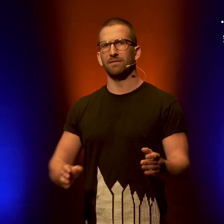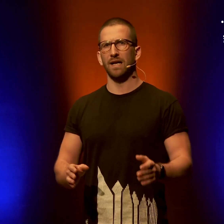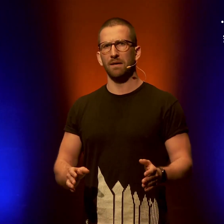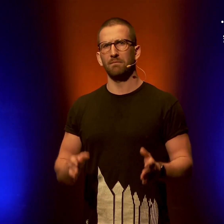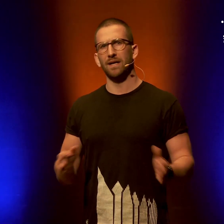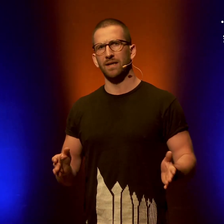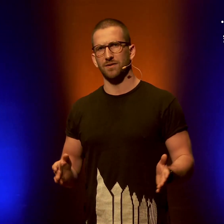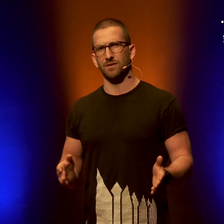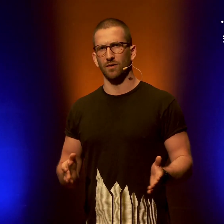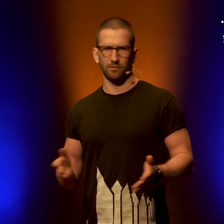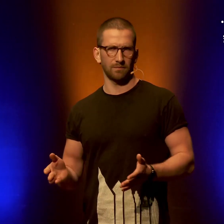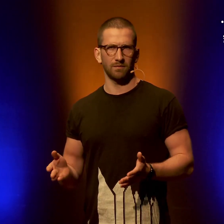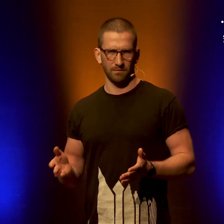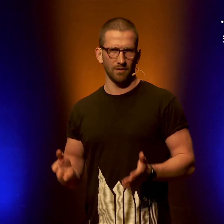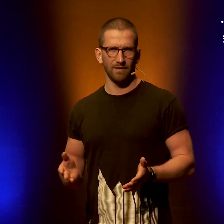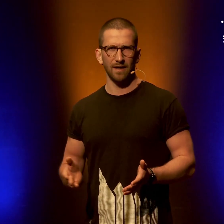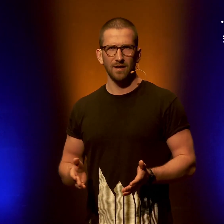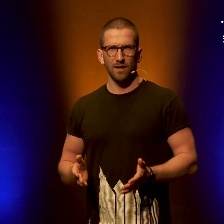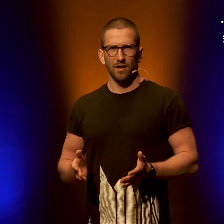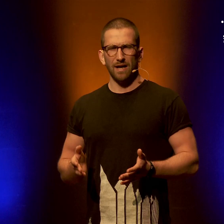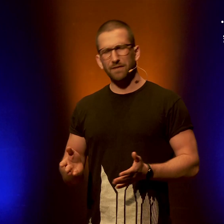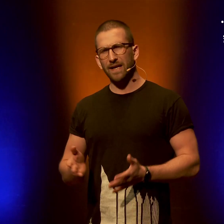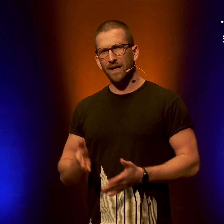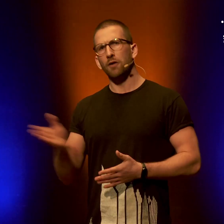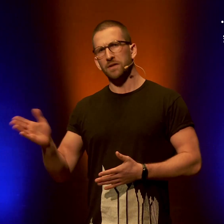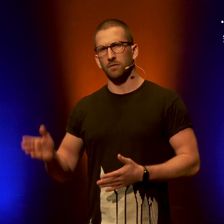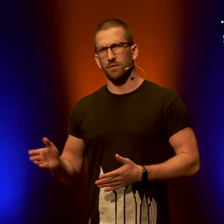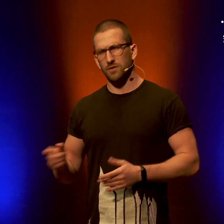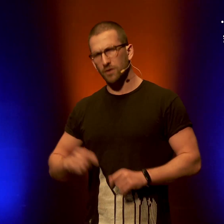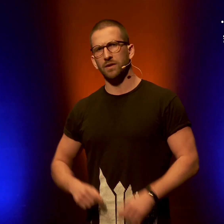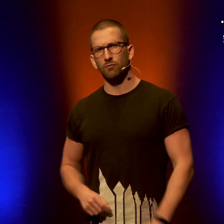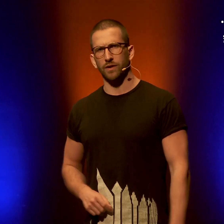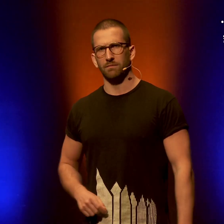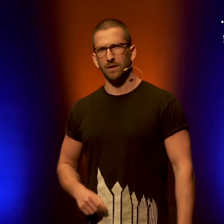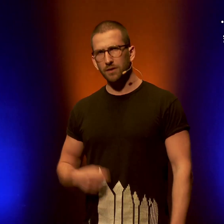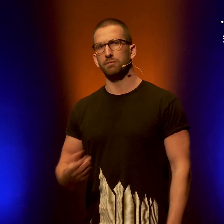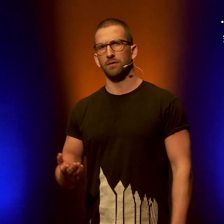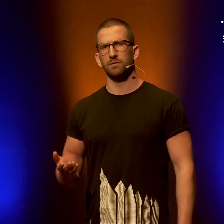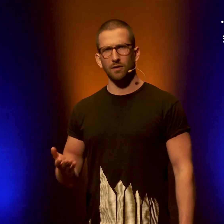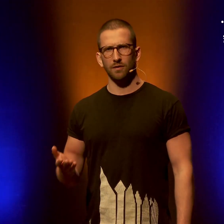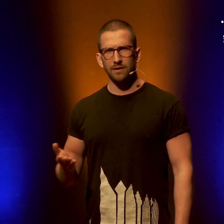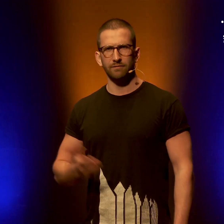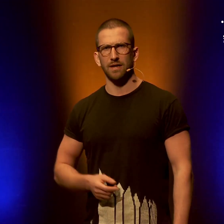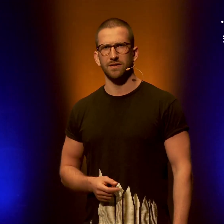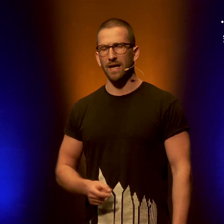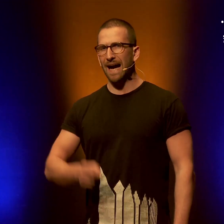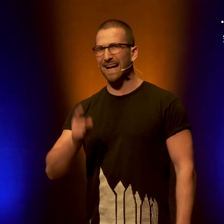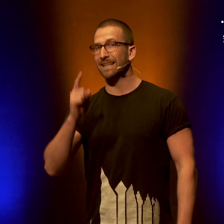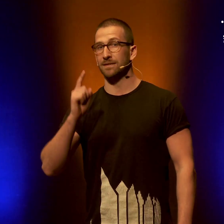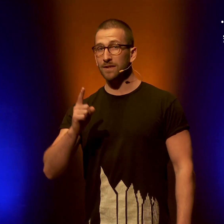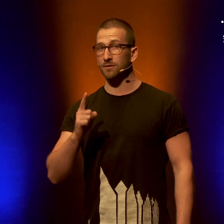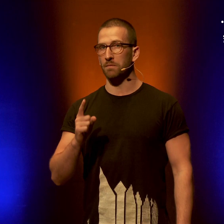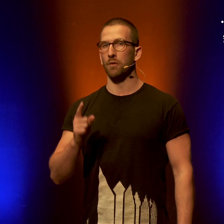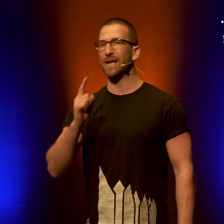Co prawda marynarz, o którym mowa, Afrykę ominął szerokim łukiem i dopłynął do Indii właśnie,